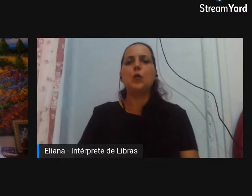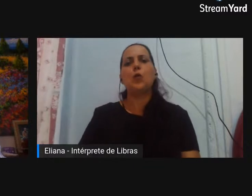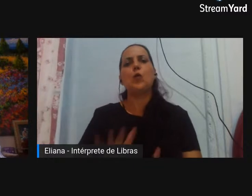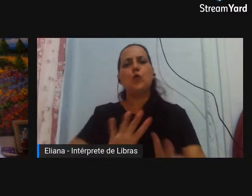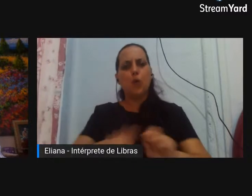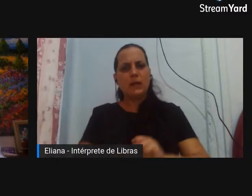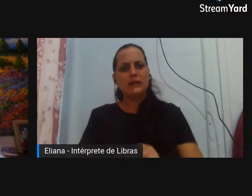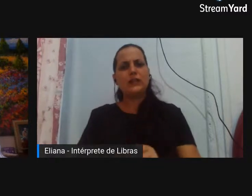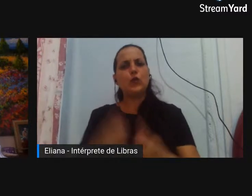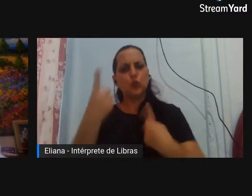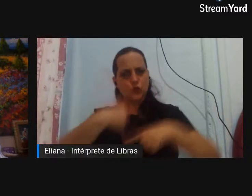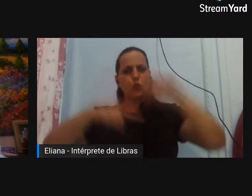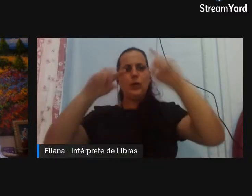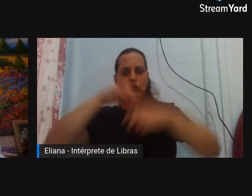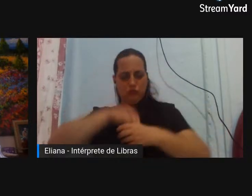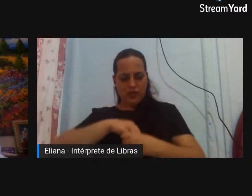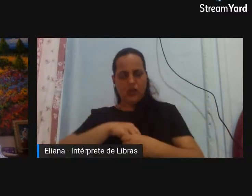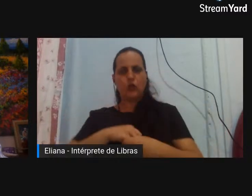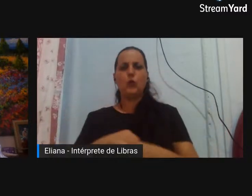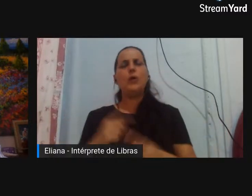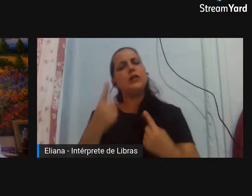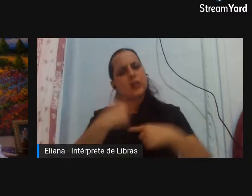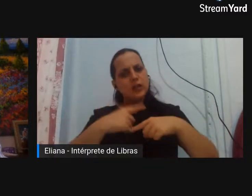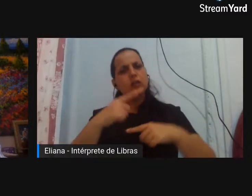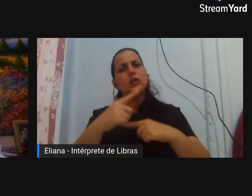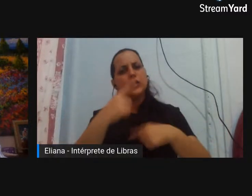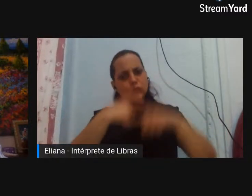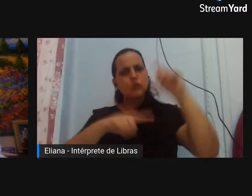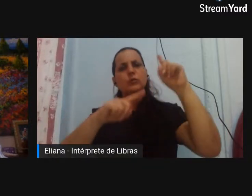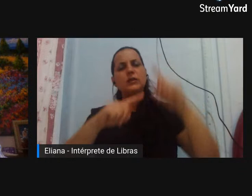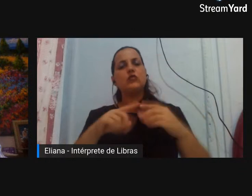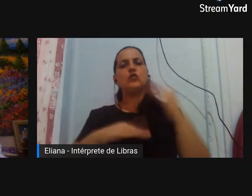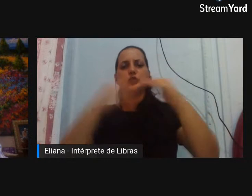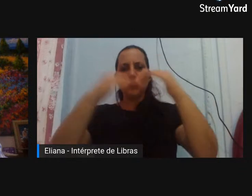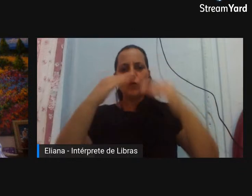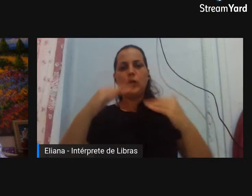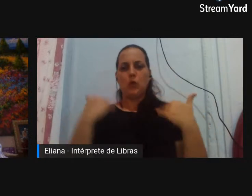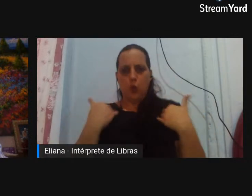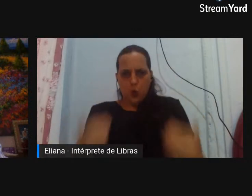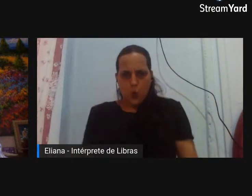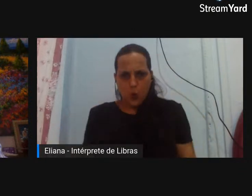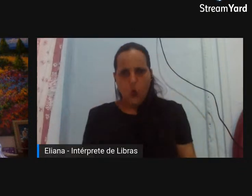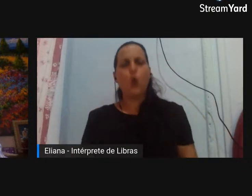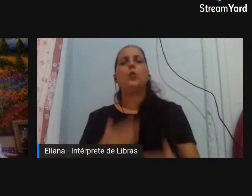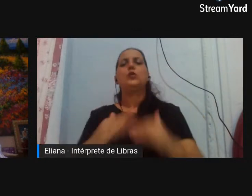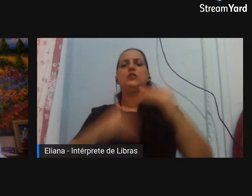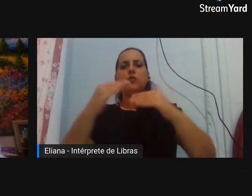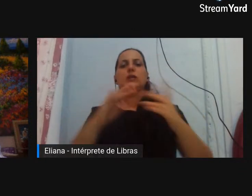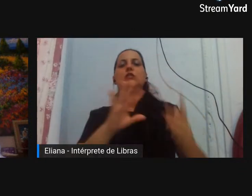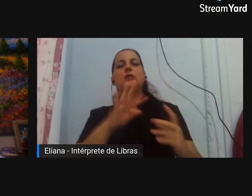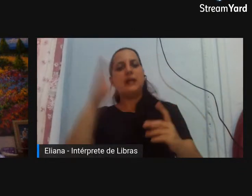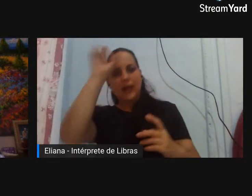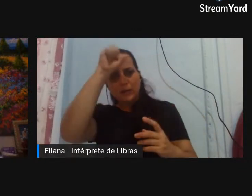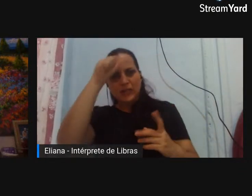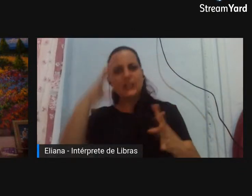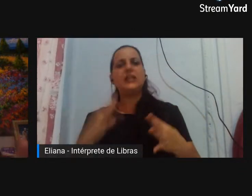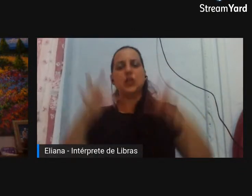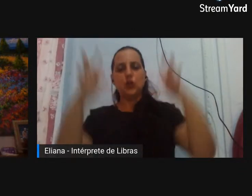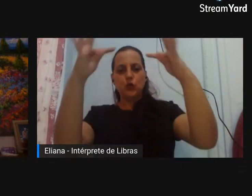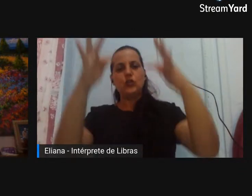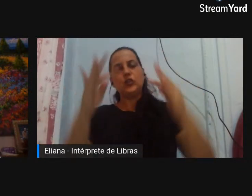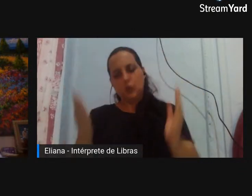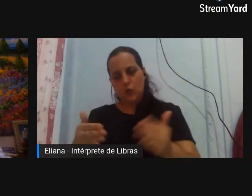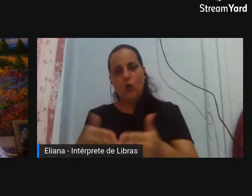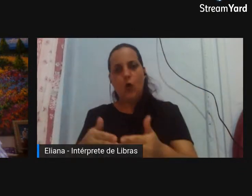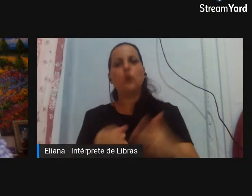formação física, o corporal e a formação tecnológica. Essa é a